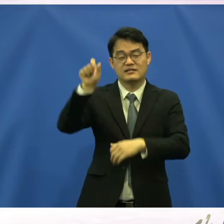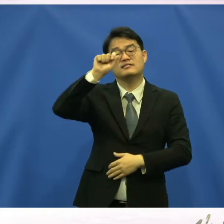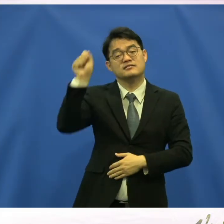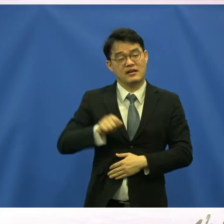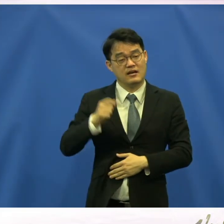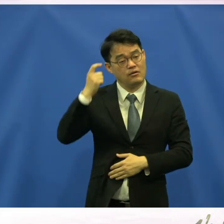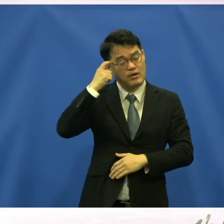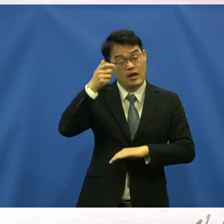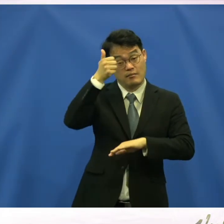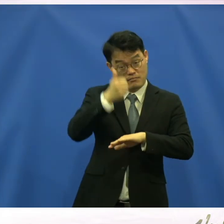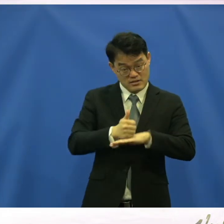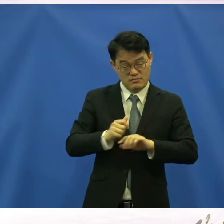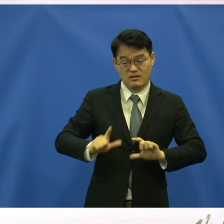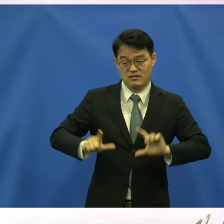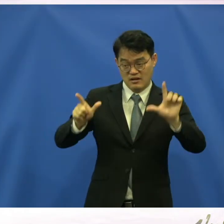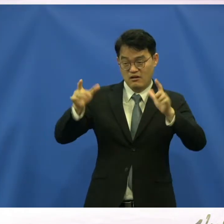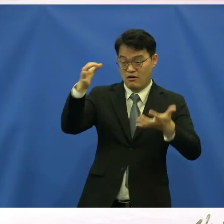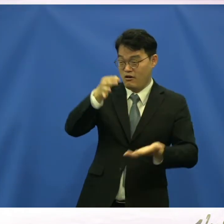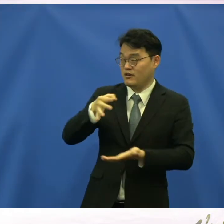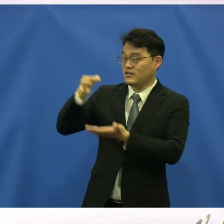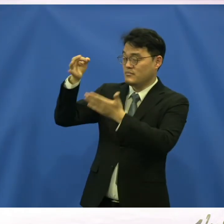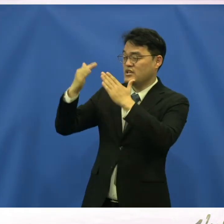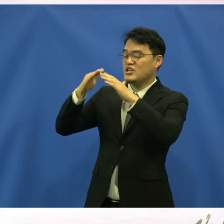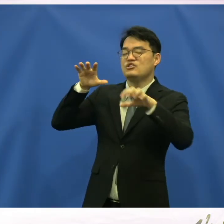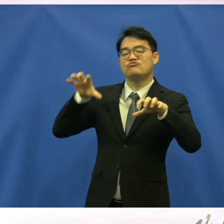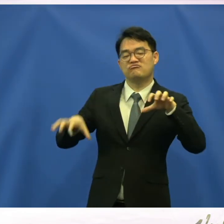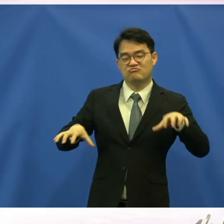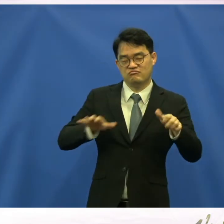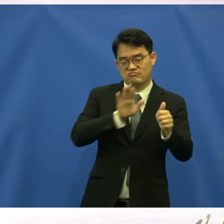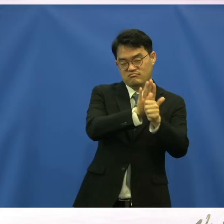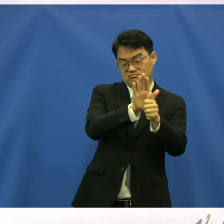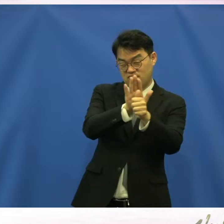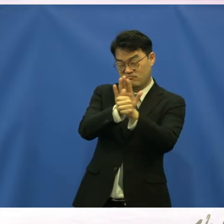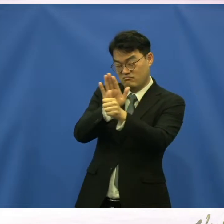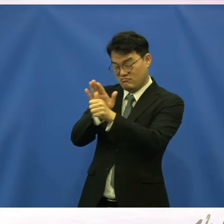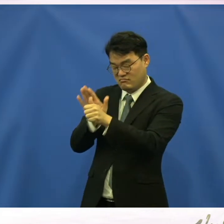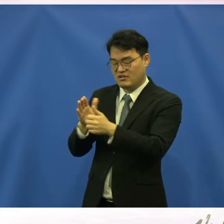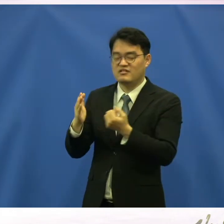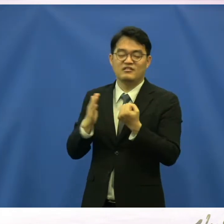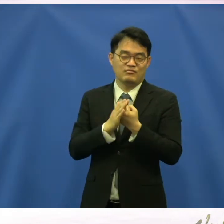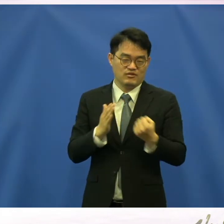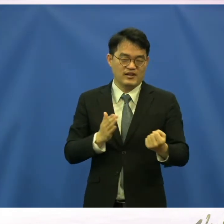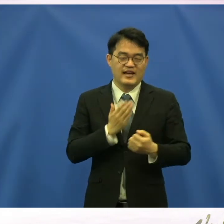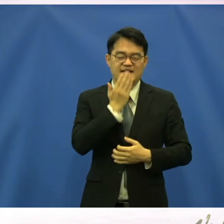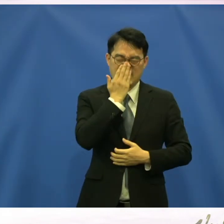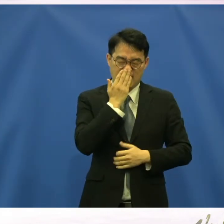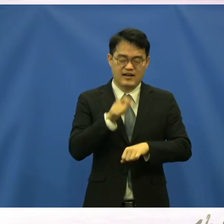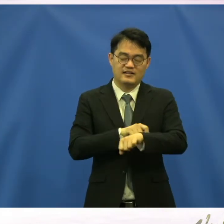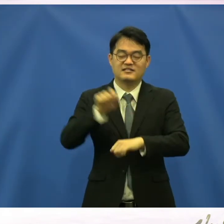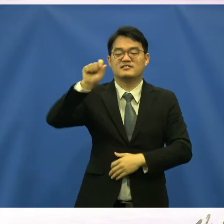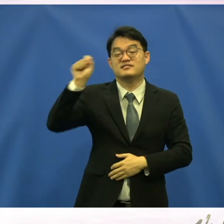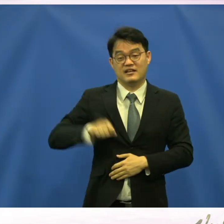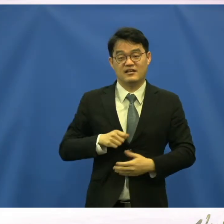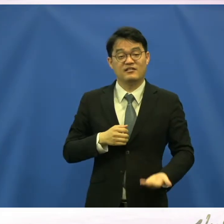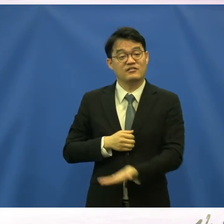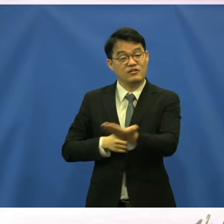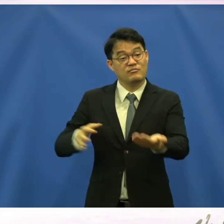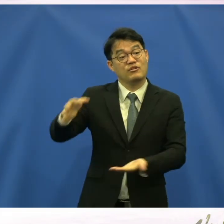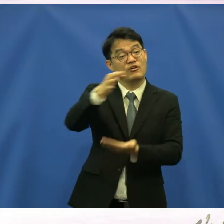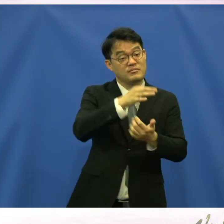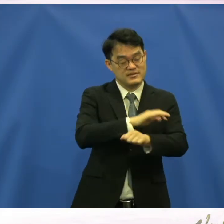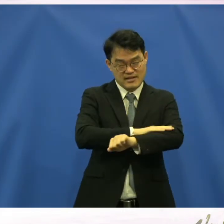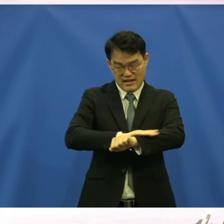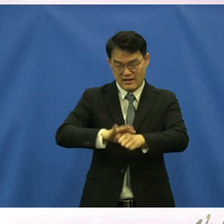마지막 날 헌금해서 이웃을 섬기는 것 때문에 그렇게 붙인 것 같습니다. 이런 헌금 잘 세워지게 될 것